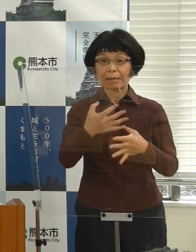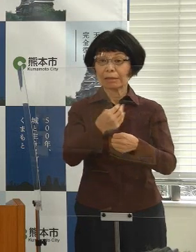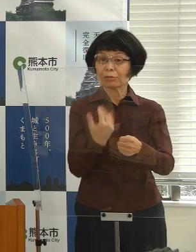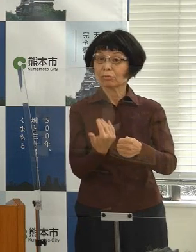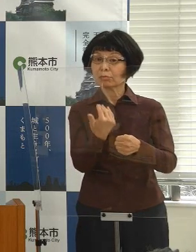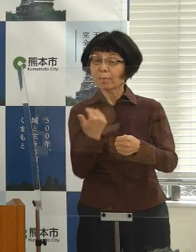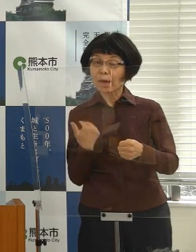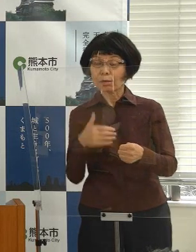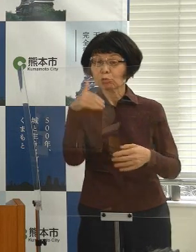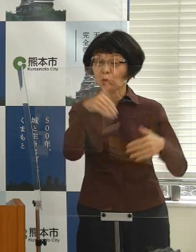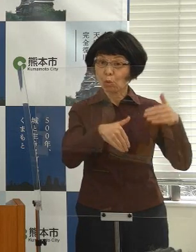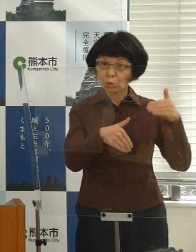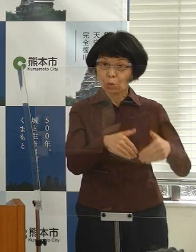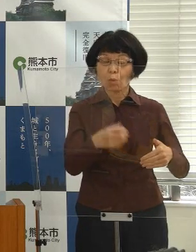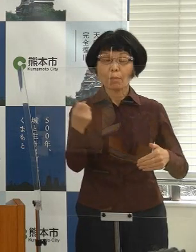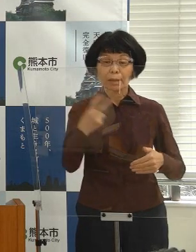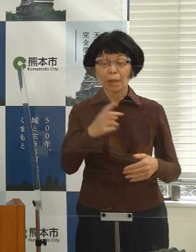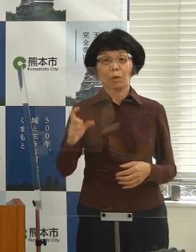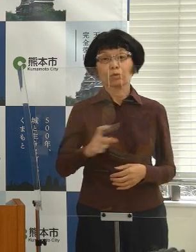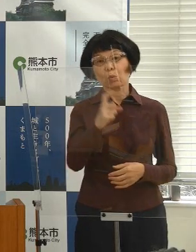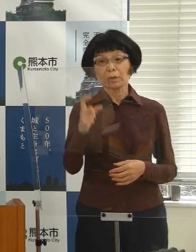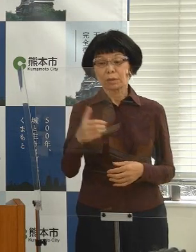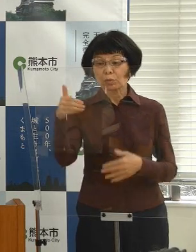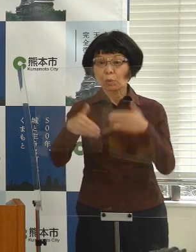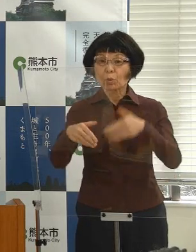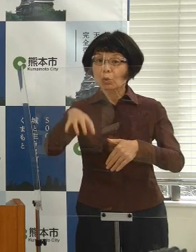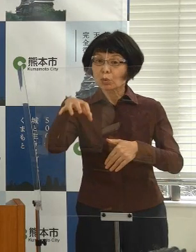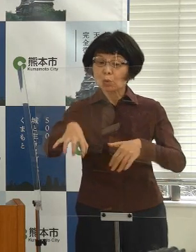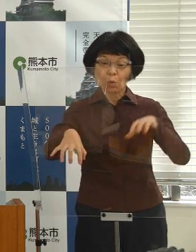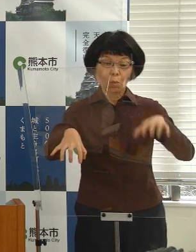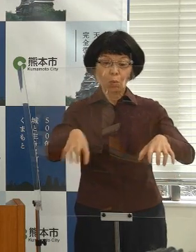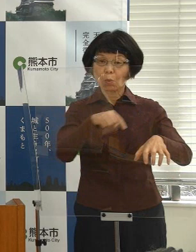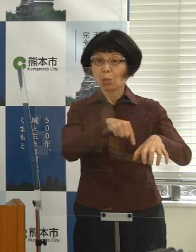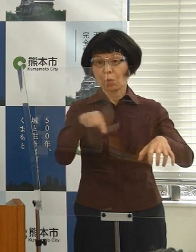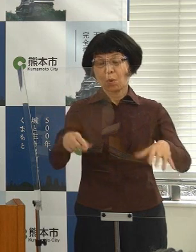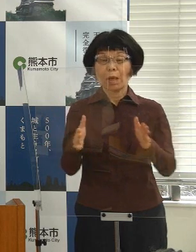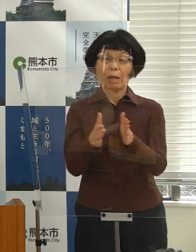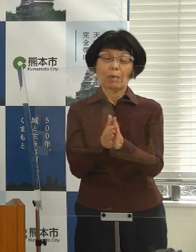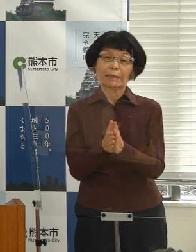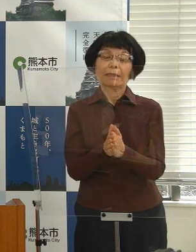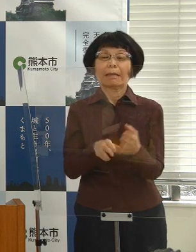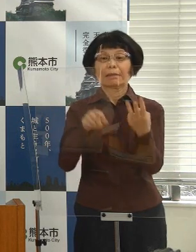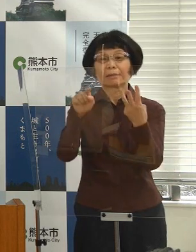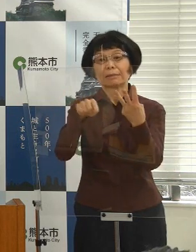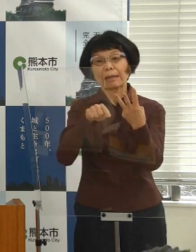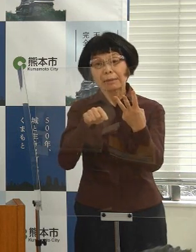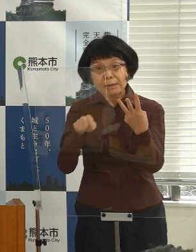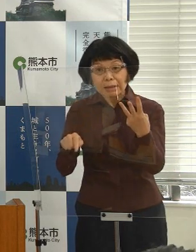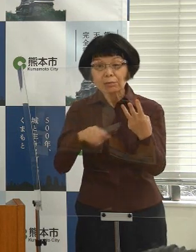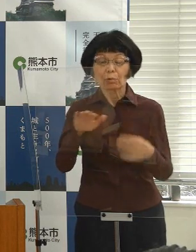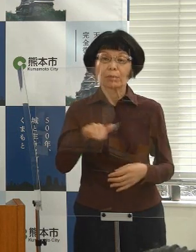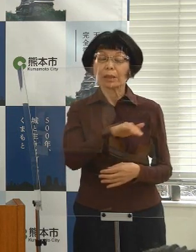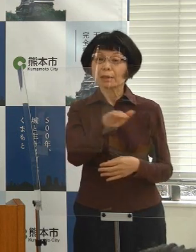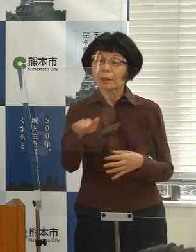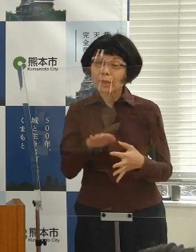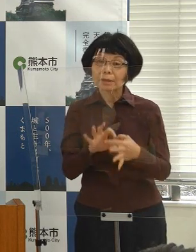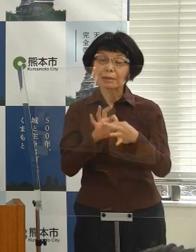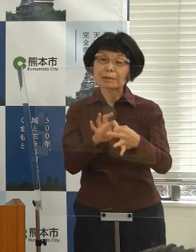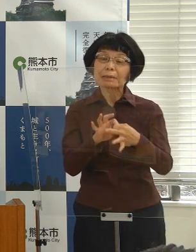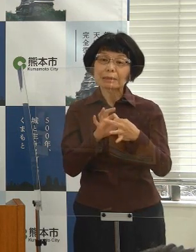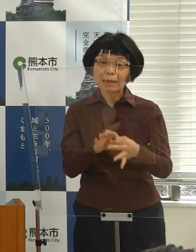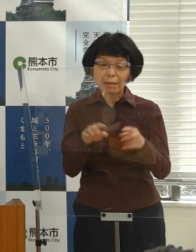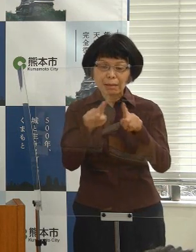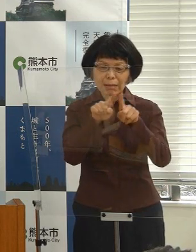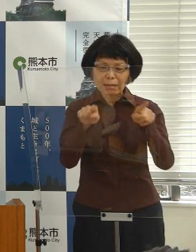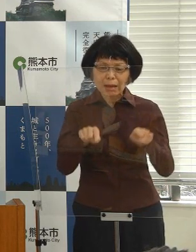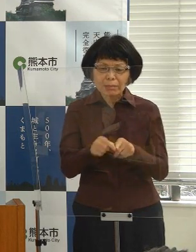所および当日の投票所において合わせて3人の方に対して投票用紙を誤って交